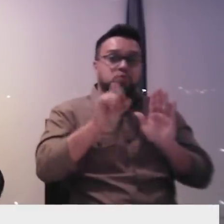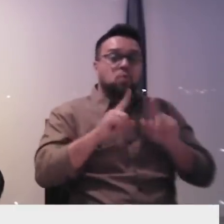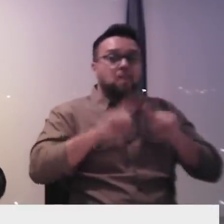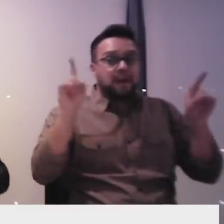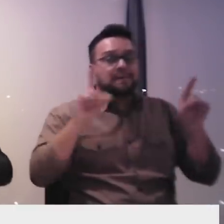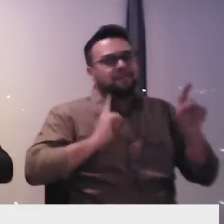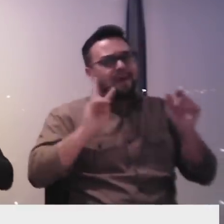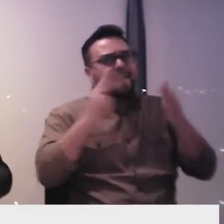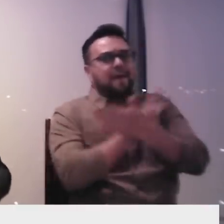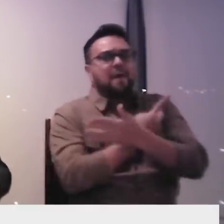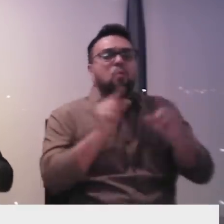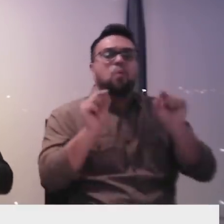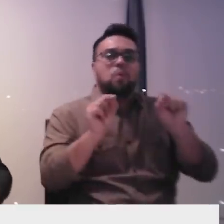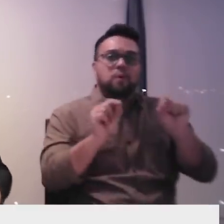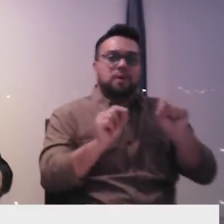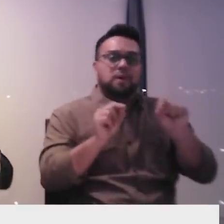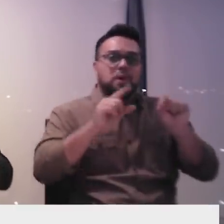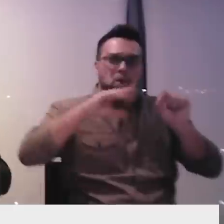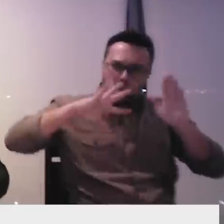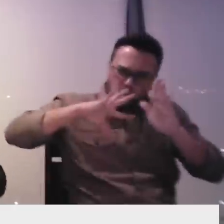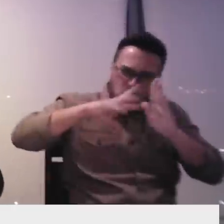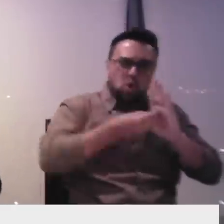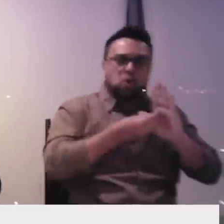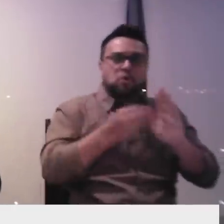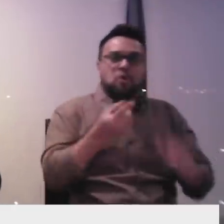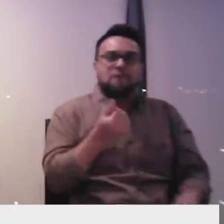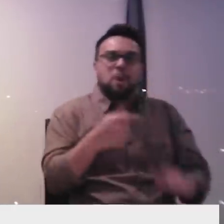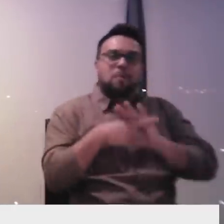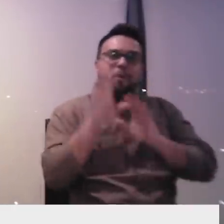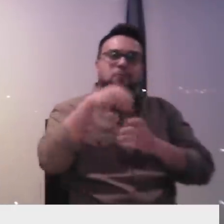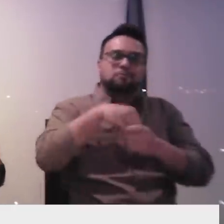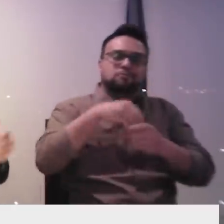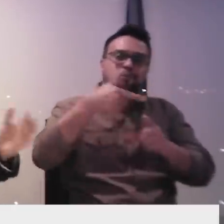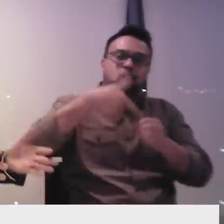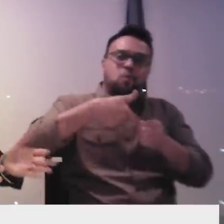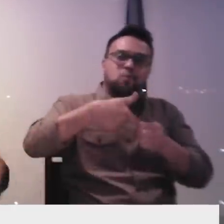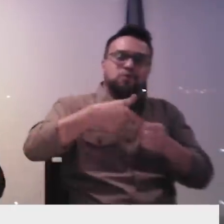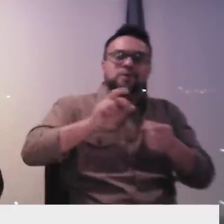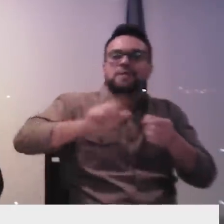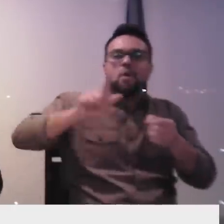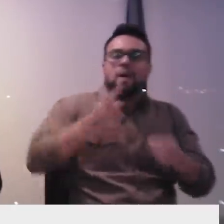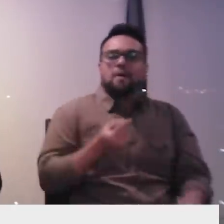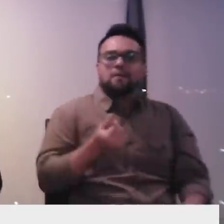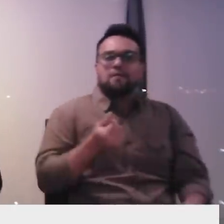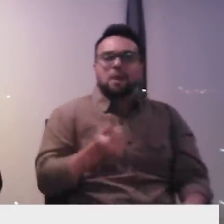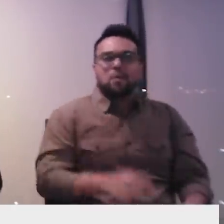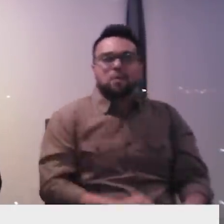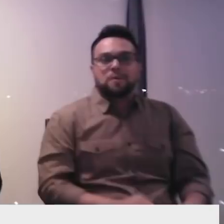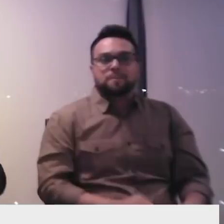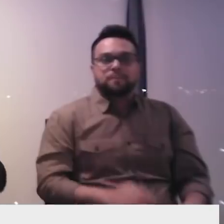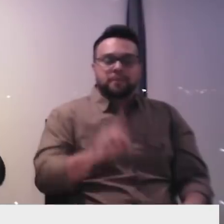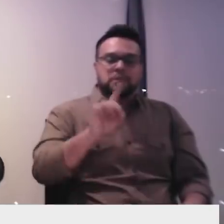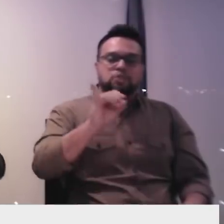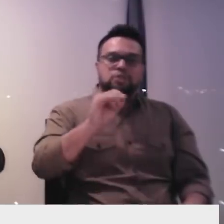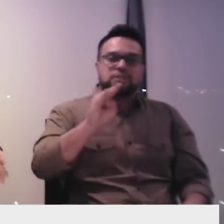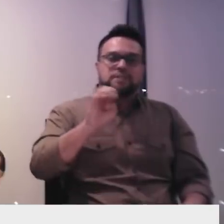mais um erro, em cima de todo o valor do combustível. Não é em cima do preço do diesel